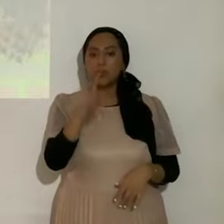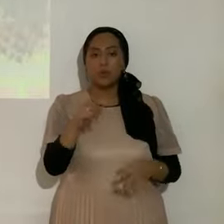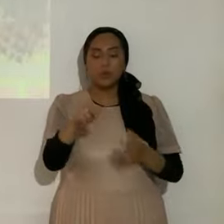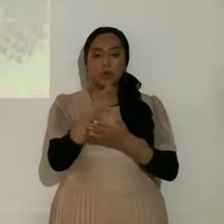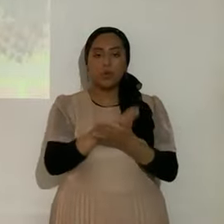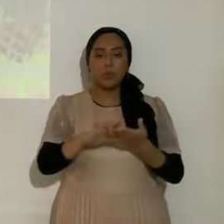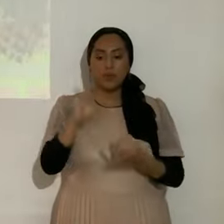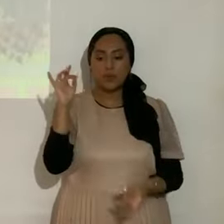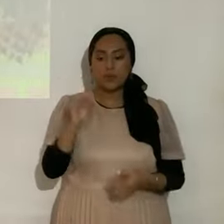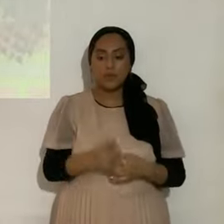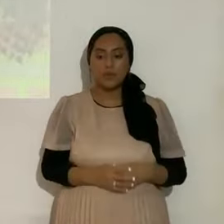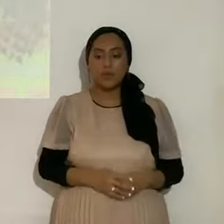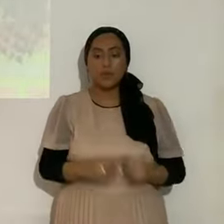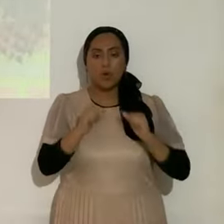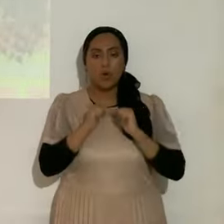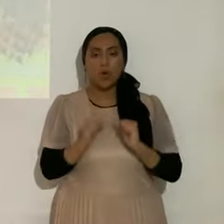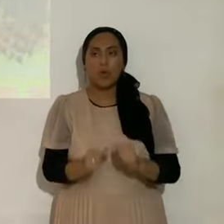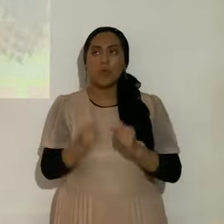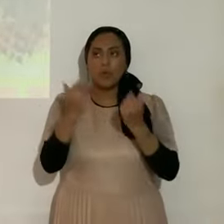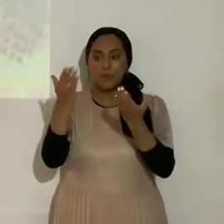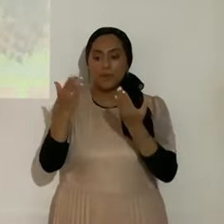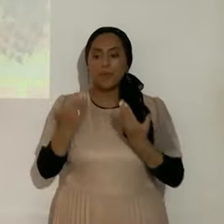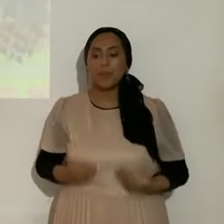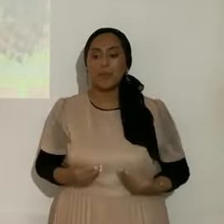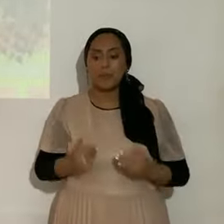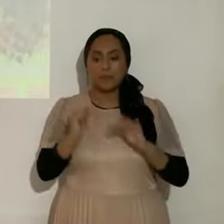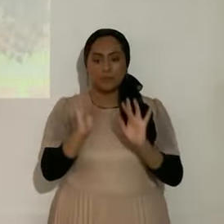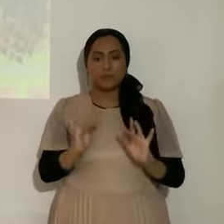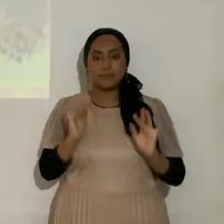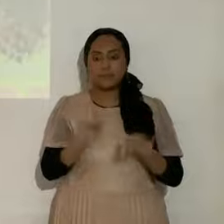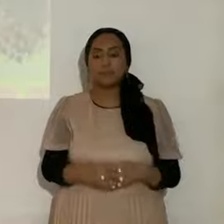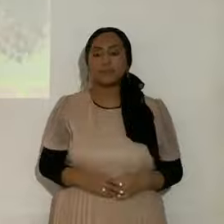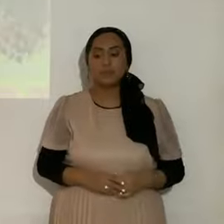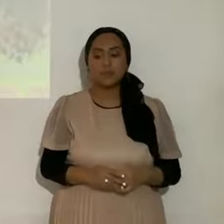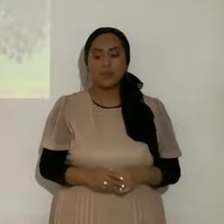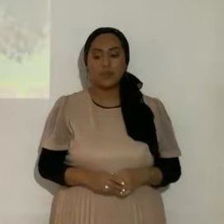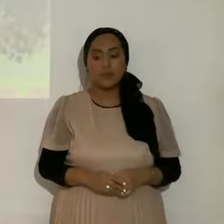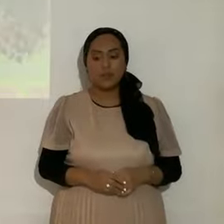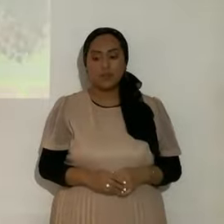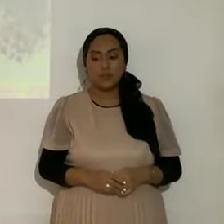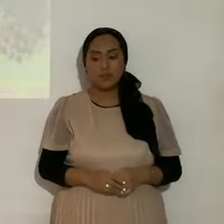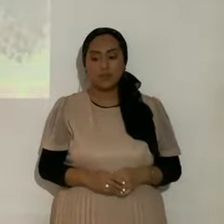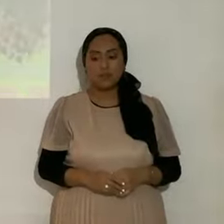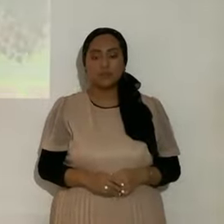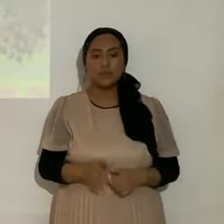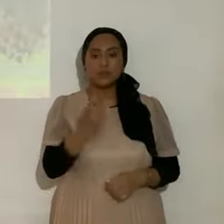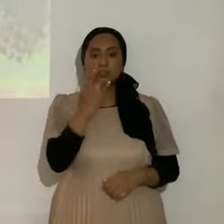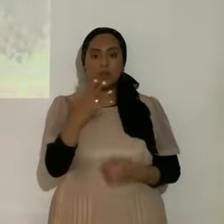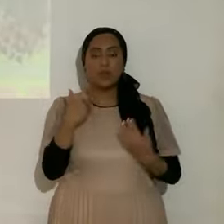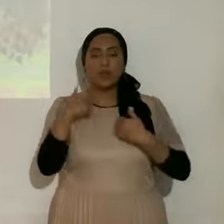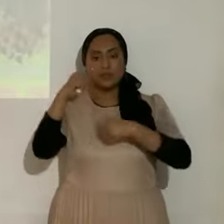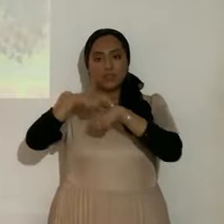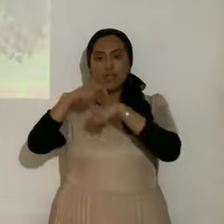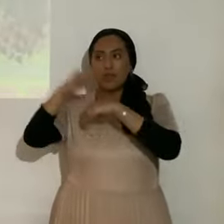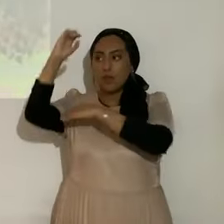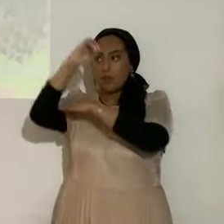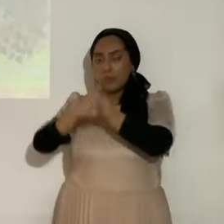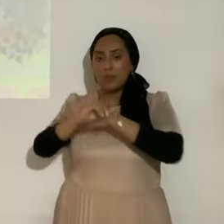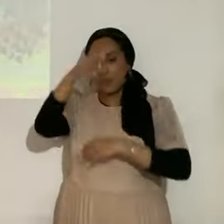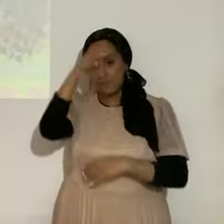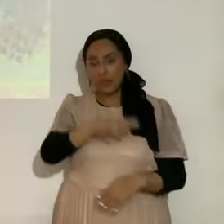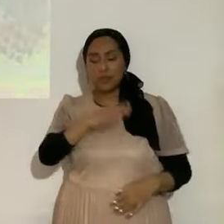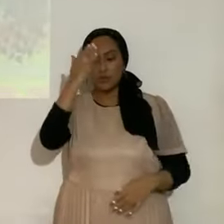Ruach HaKodesh, el que siempre nos está dando ese consuelo. El sol tiene su tiempo natural para ocultarse. El hombre conoce su